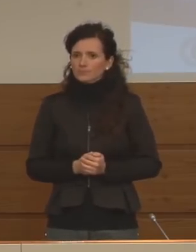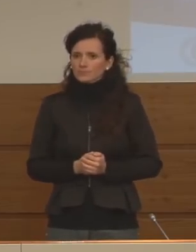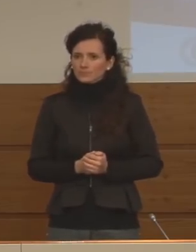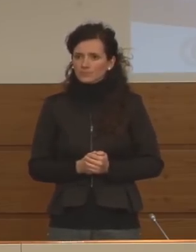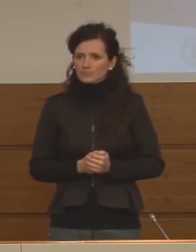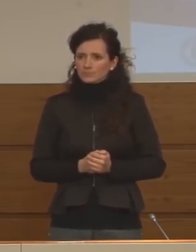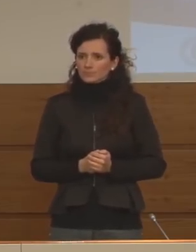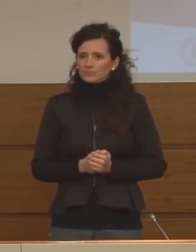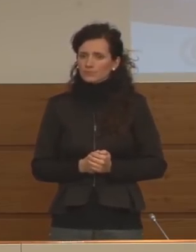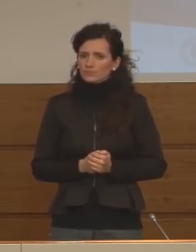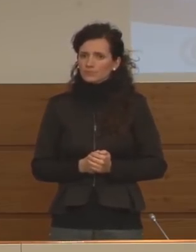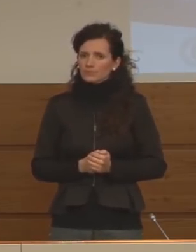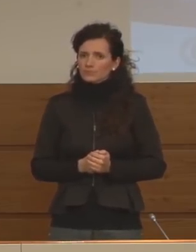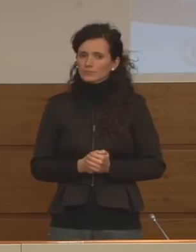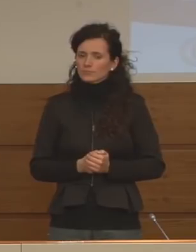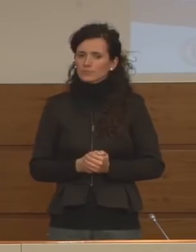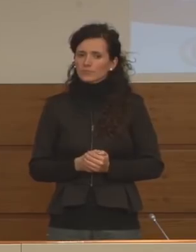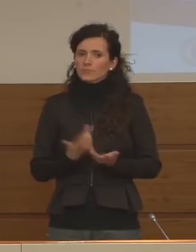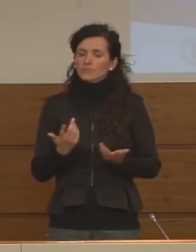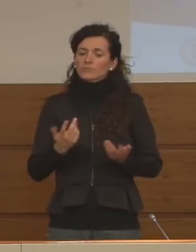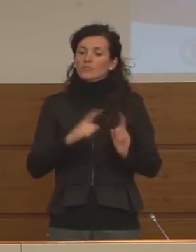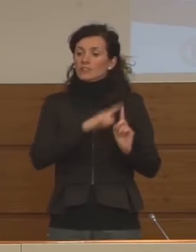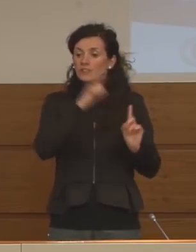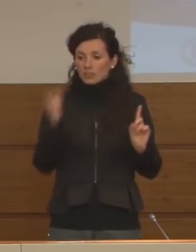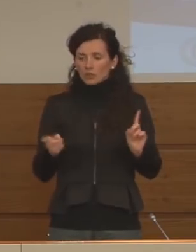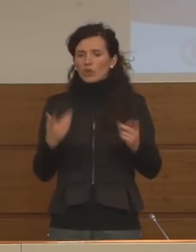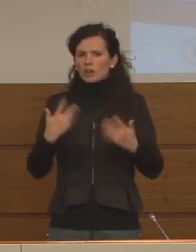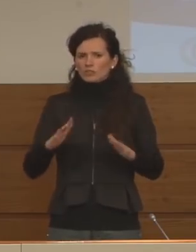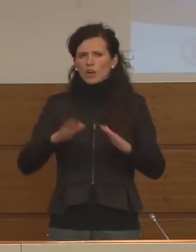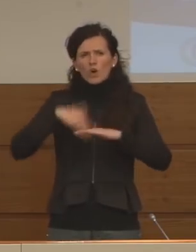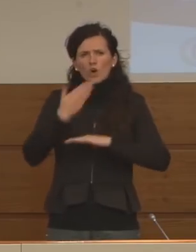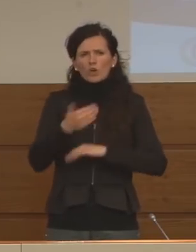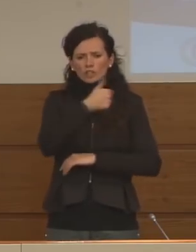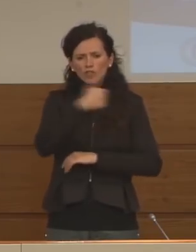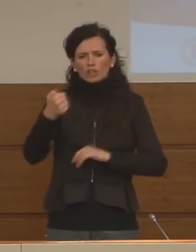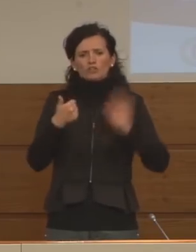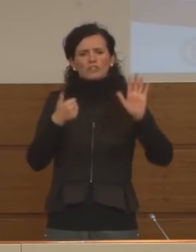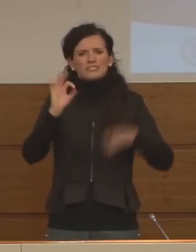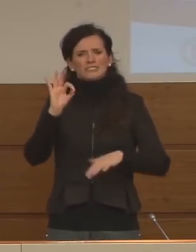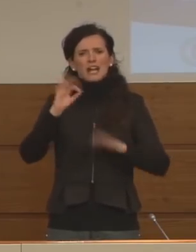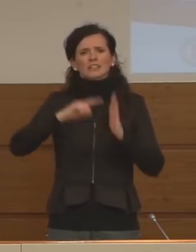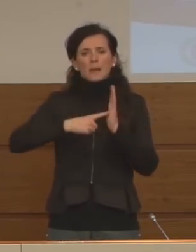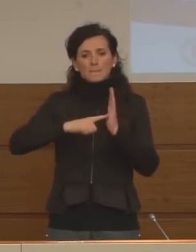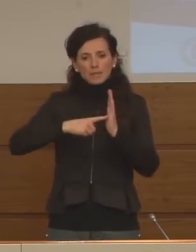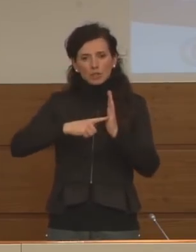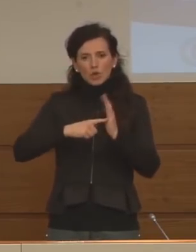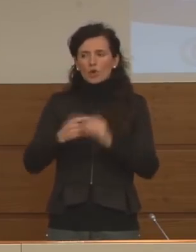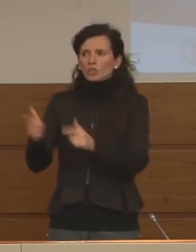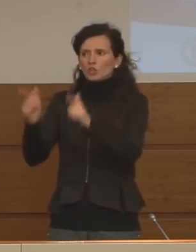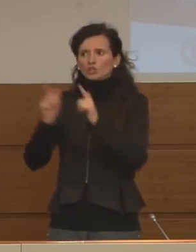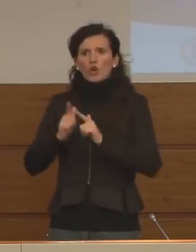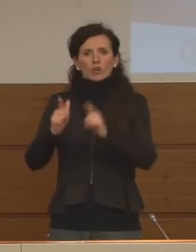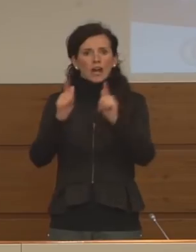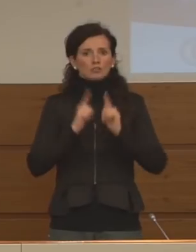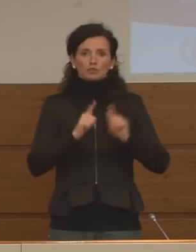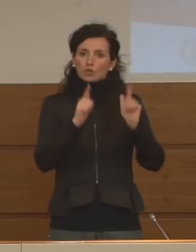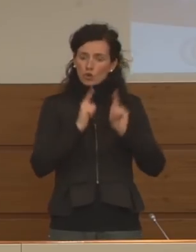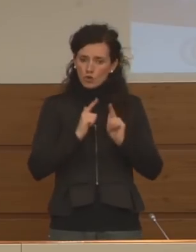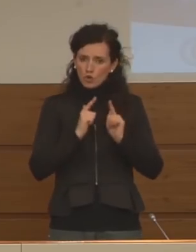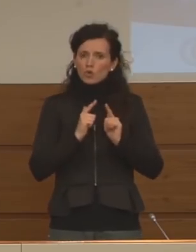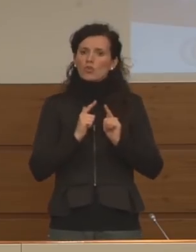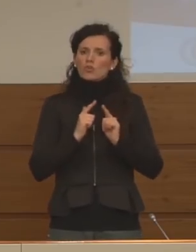moltissime oltre 160 milioni di donazioni da